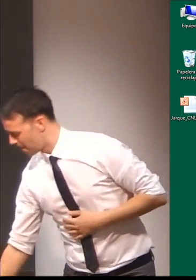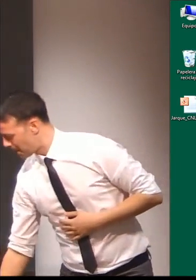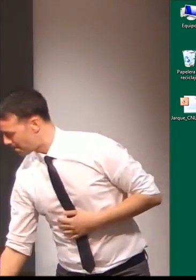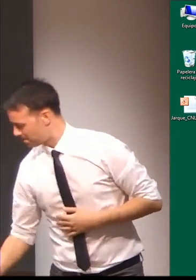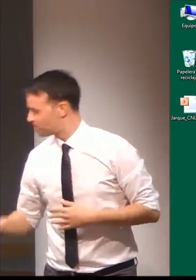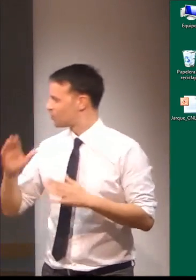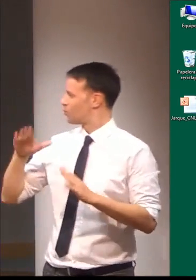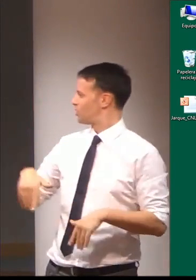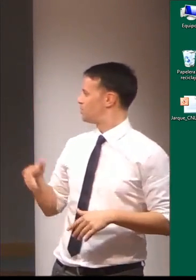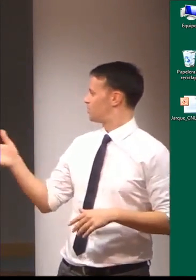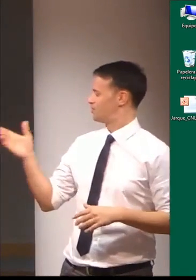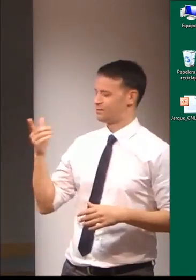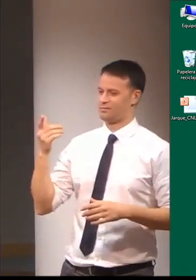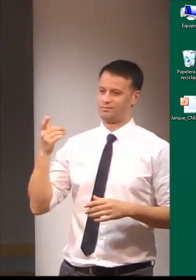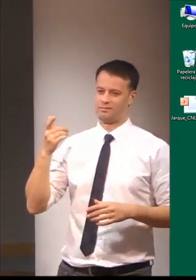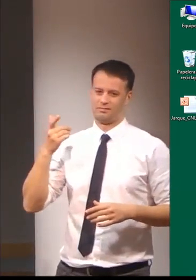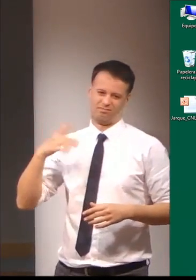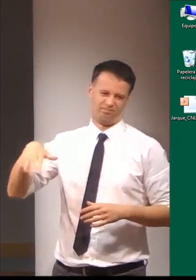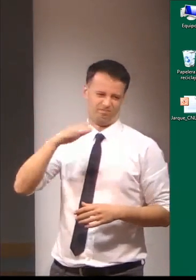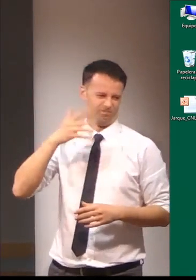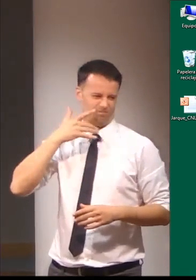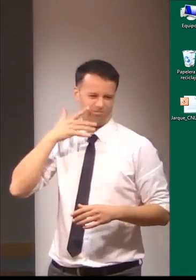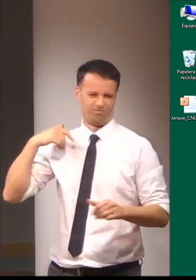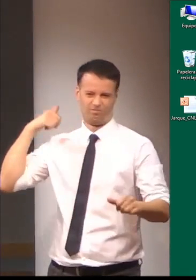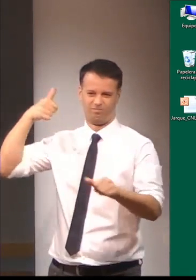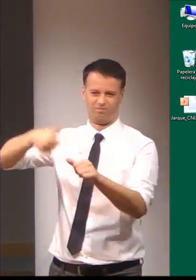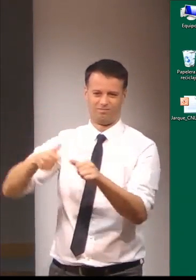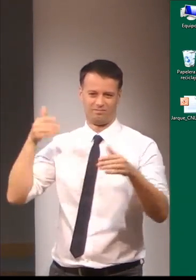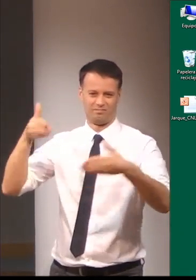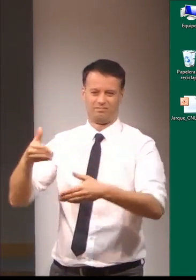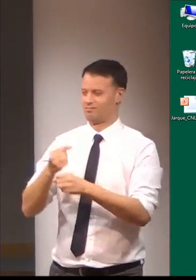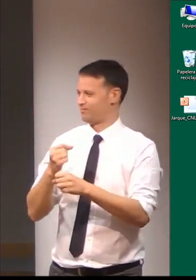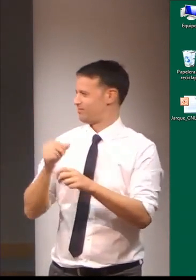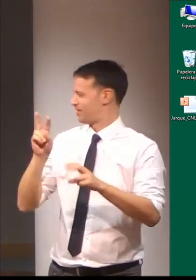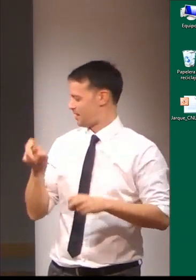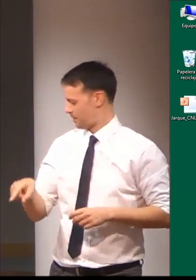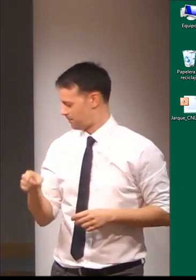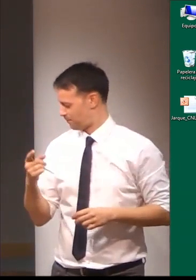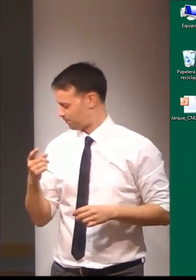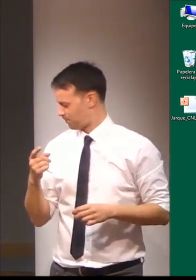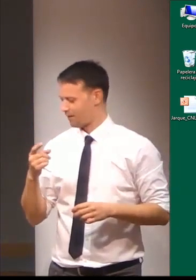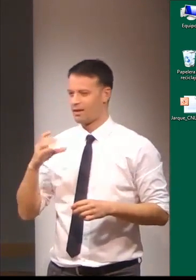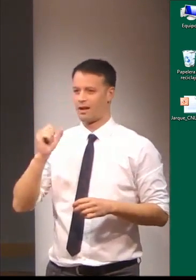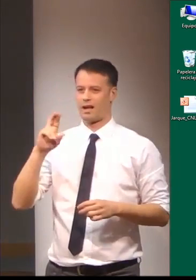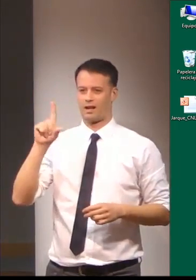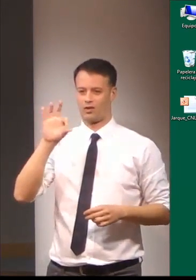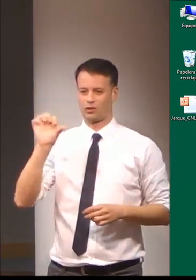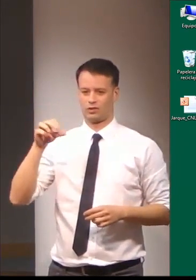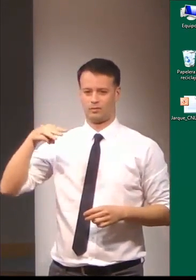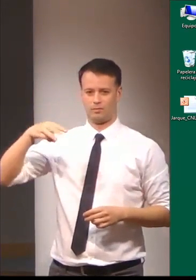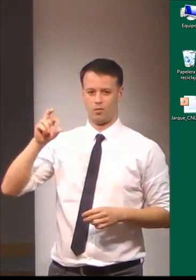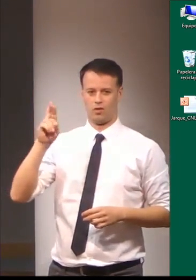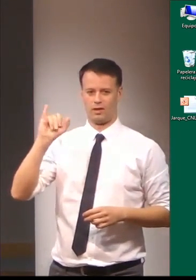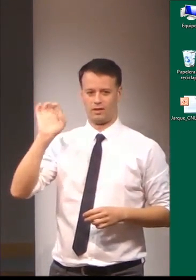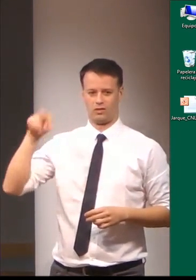mesa y así nos queda tiempo también para después tener un debate rico. Supongo que conocéis a la próxima persona que va a